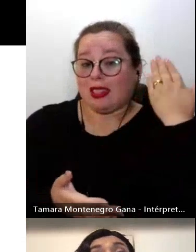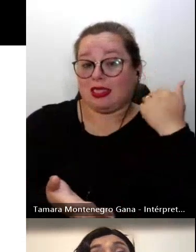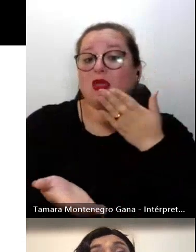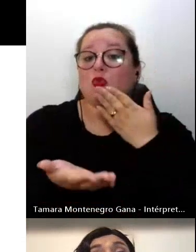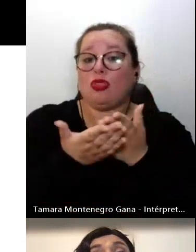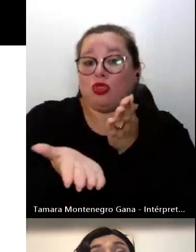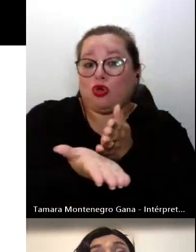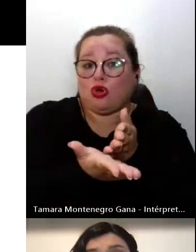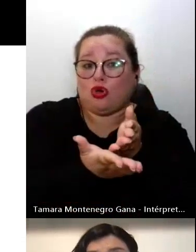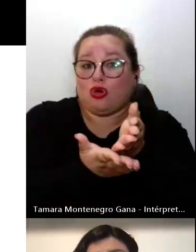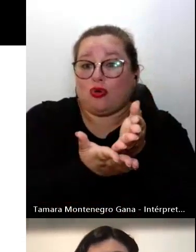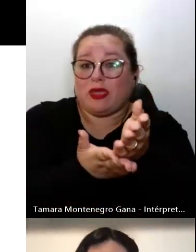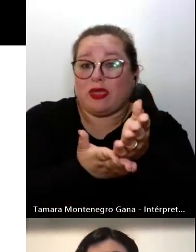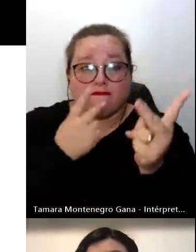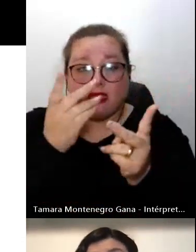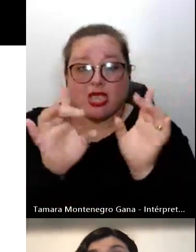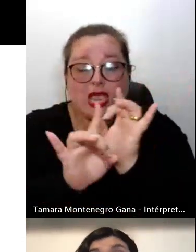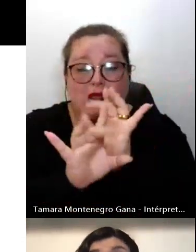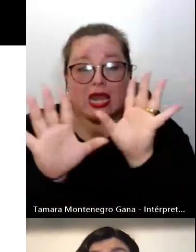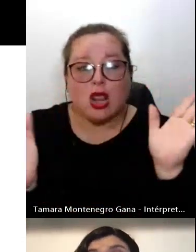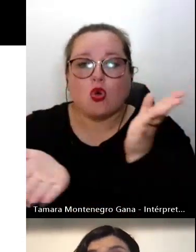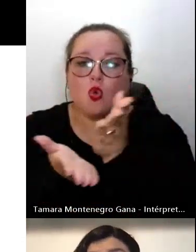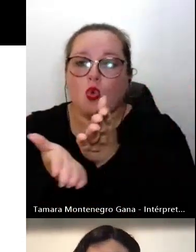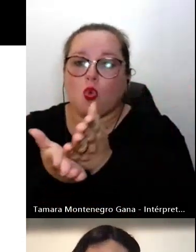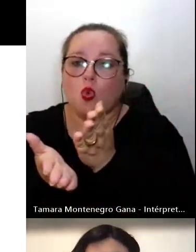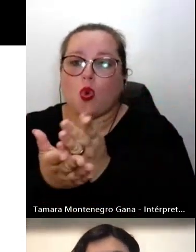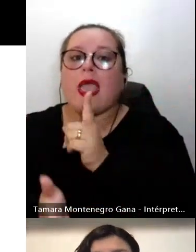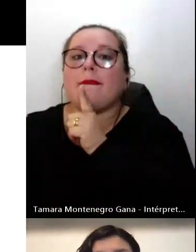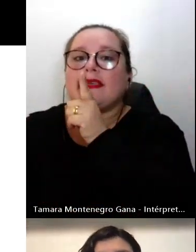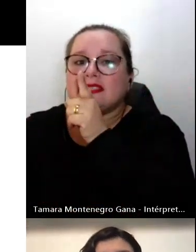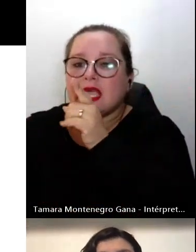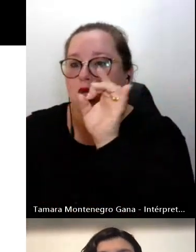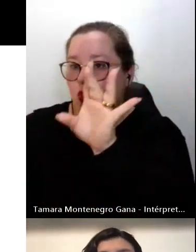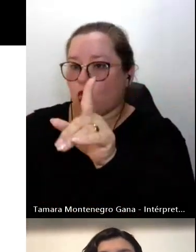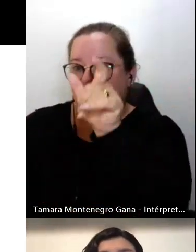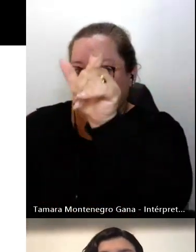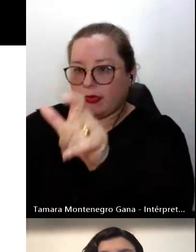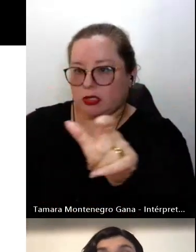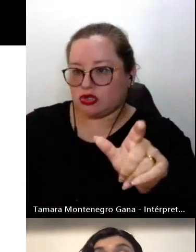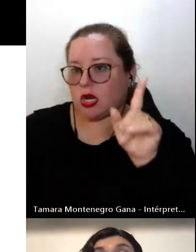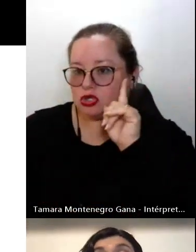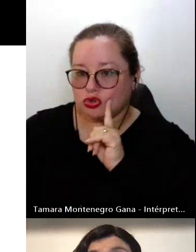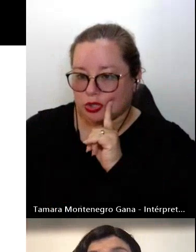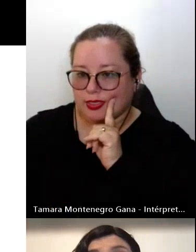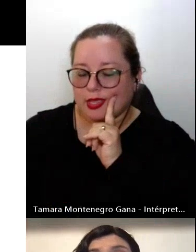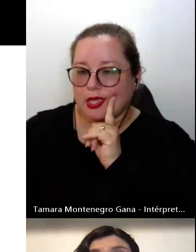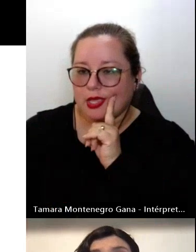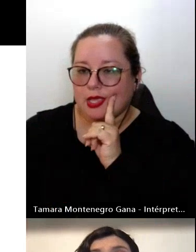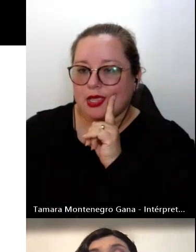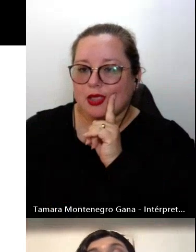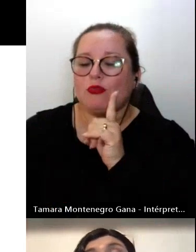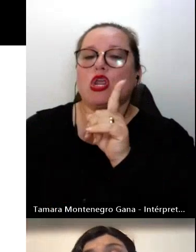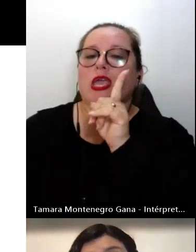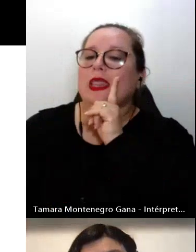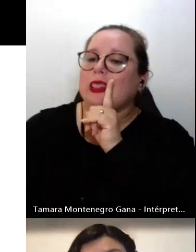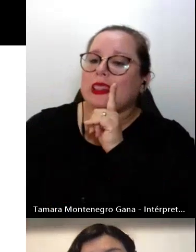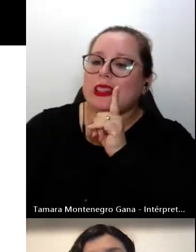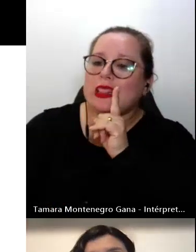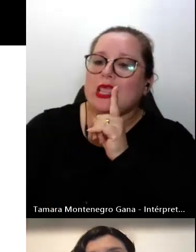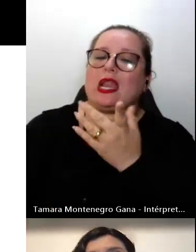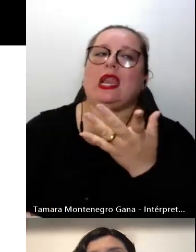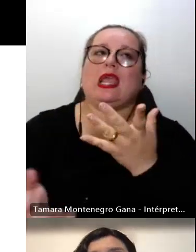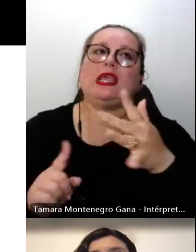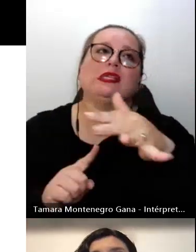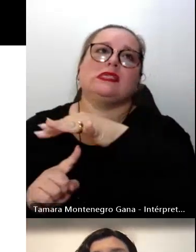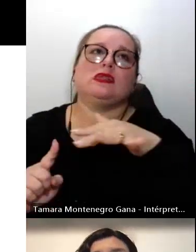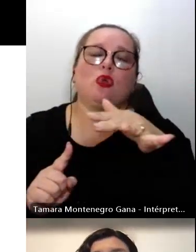más claramente en escuelas especiales para sordos, ¿sí? Donde se daba también un contexto